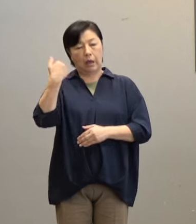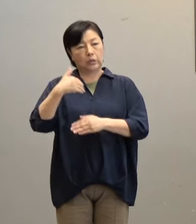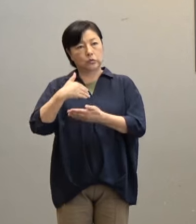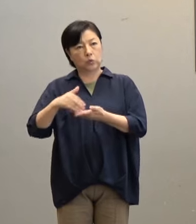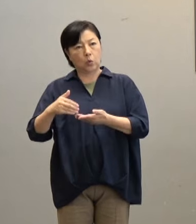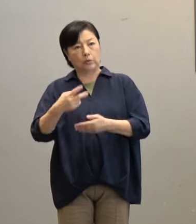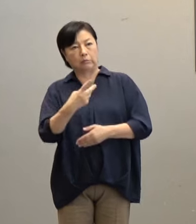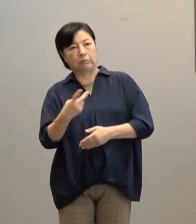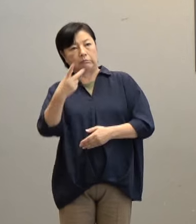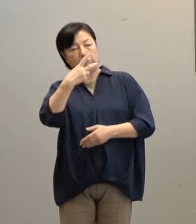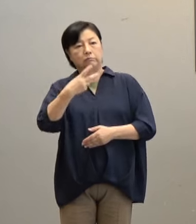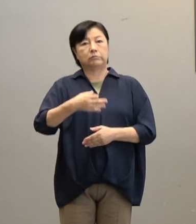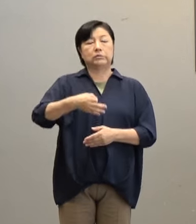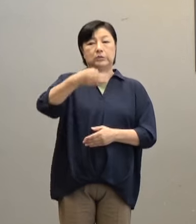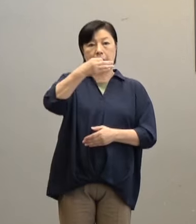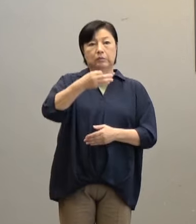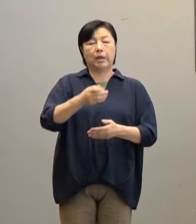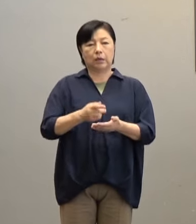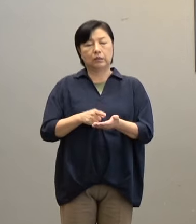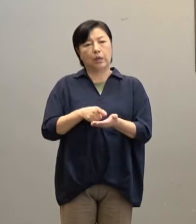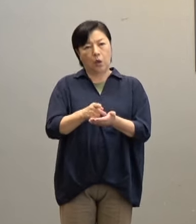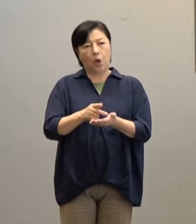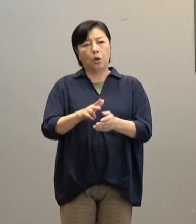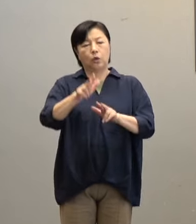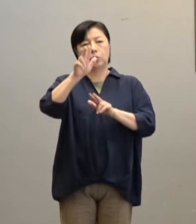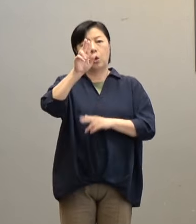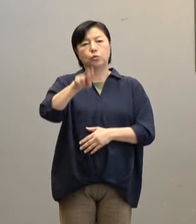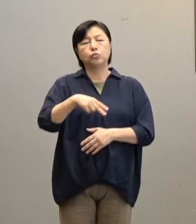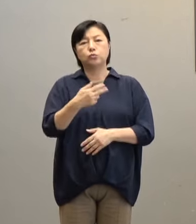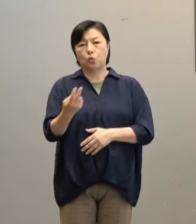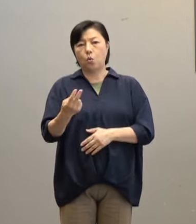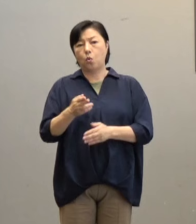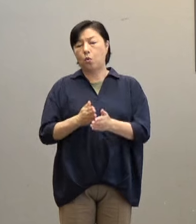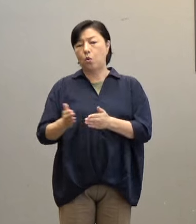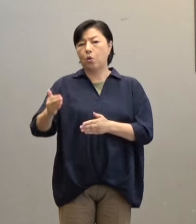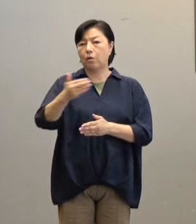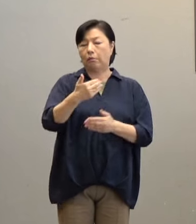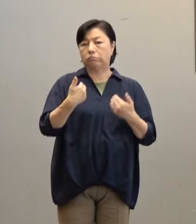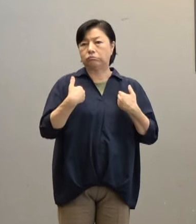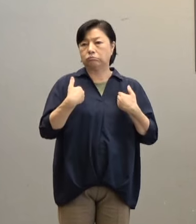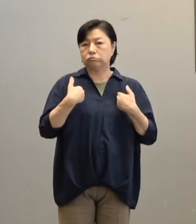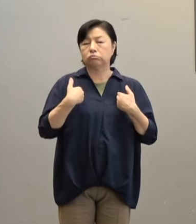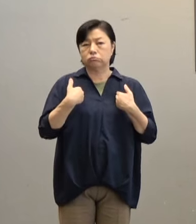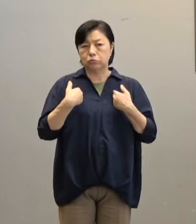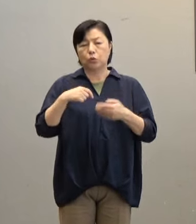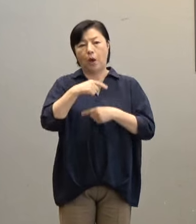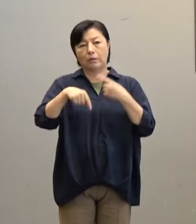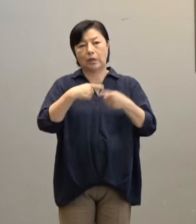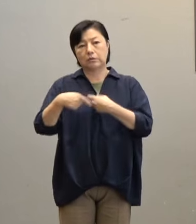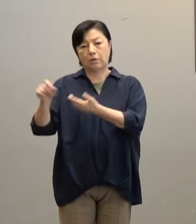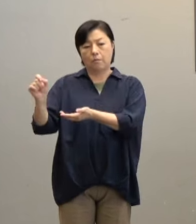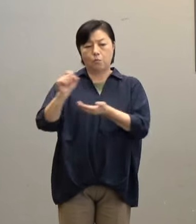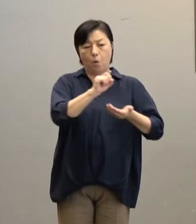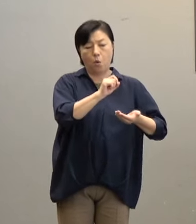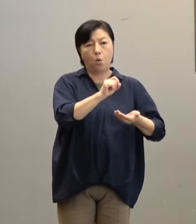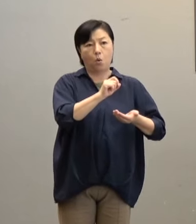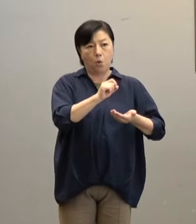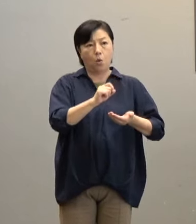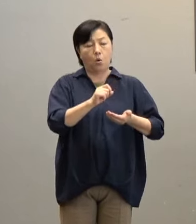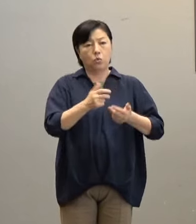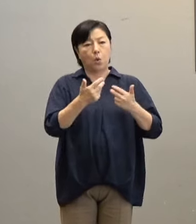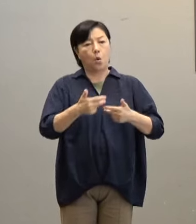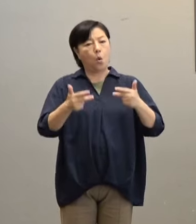対効果が低いとしてルートを変えるようなことで、そういった議論も出てますけれども、愛宣言ではありませんけれども、北陸新幹